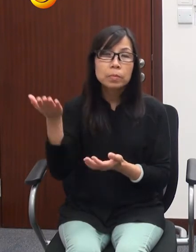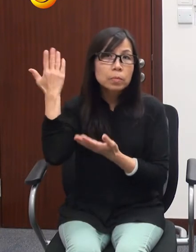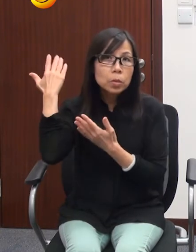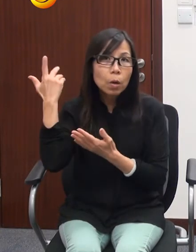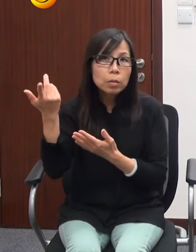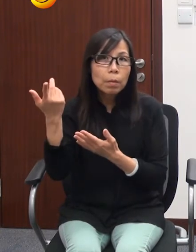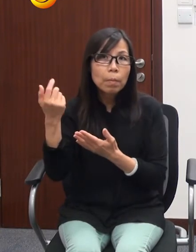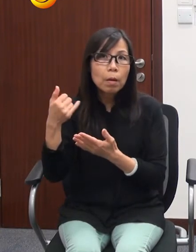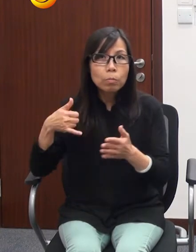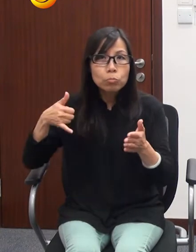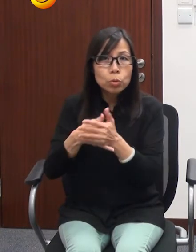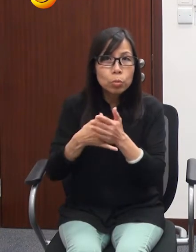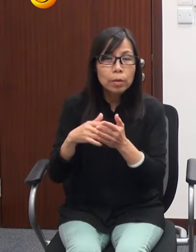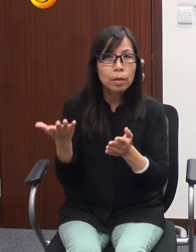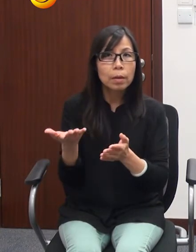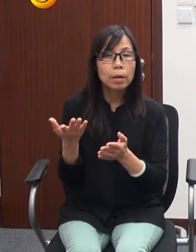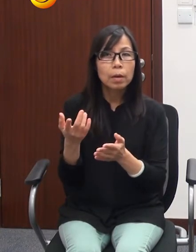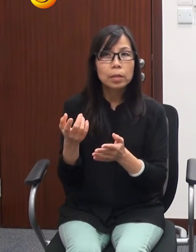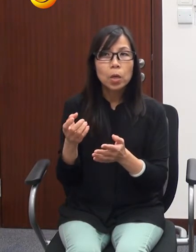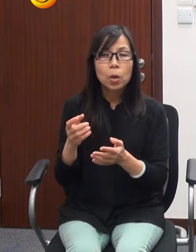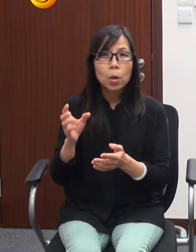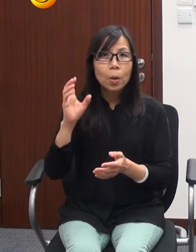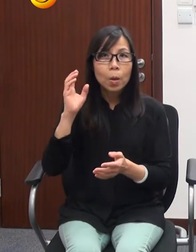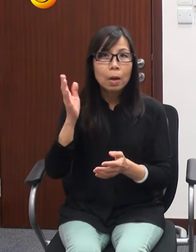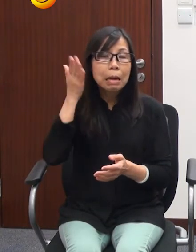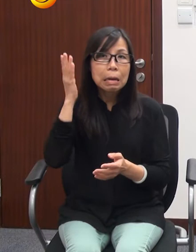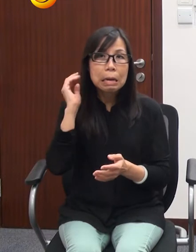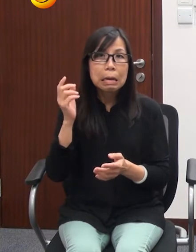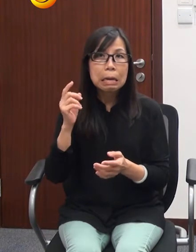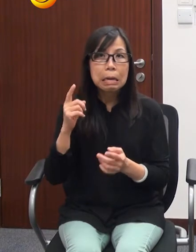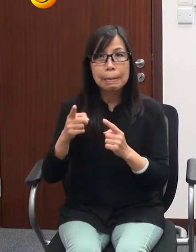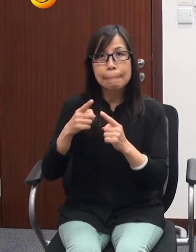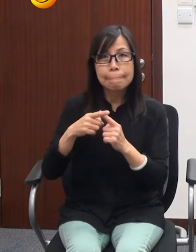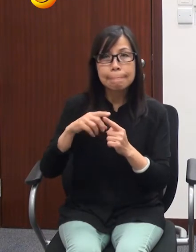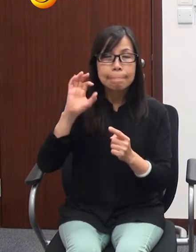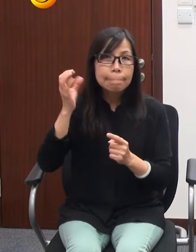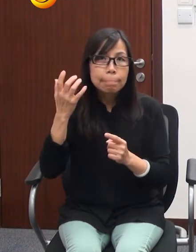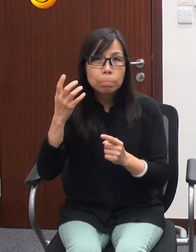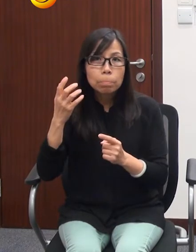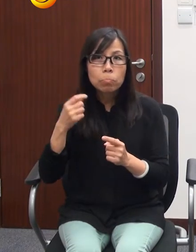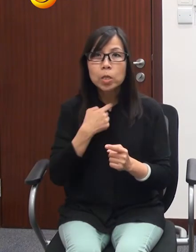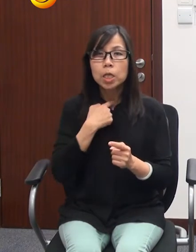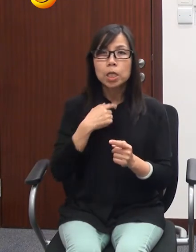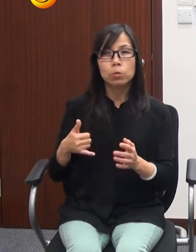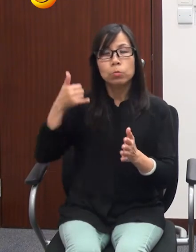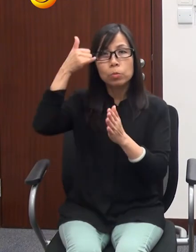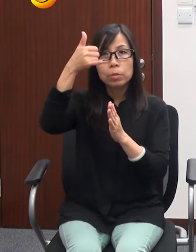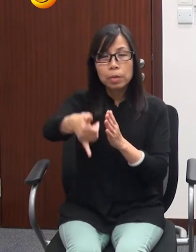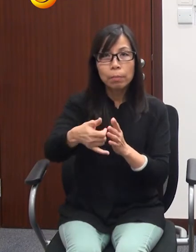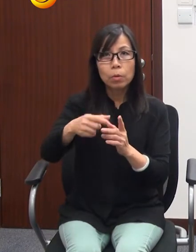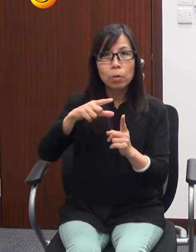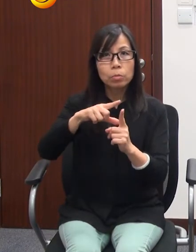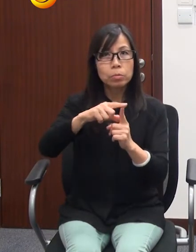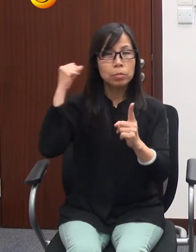係黃之峰曾經講過，就係話佢哋要入去星期禮裏邊示威，就唔會再喺出邊示